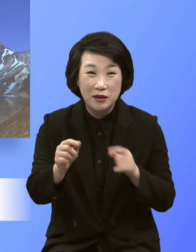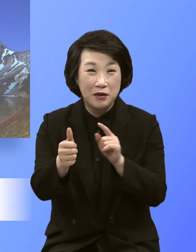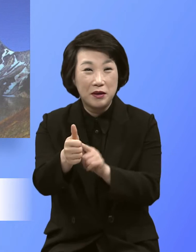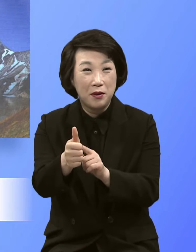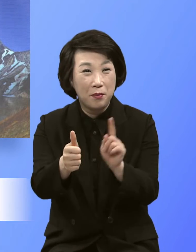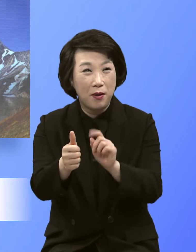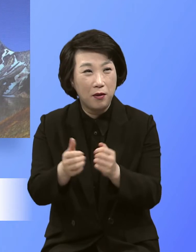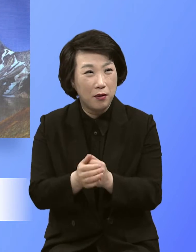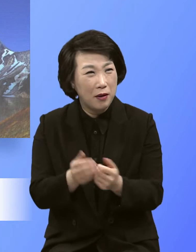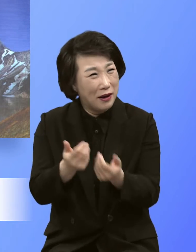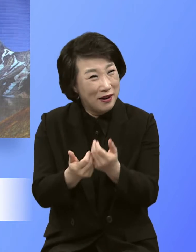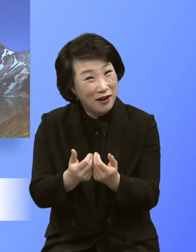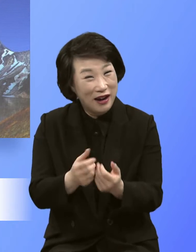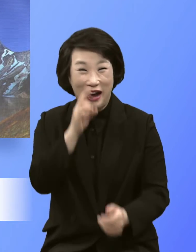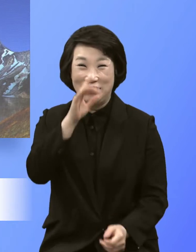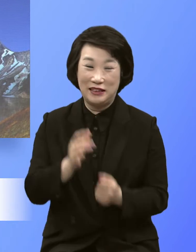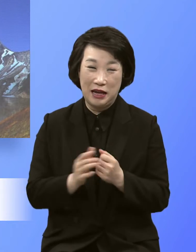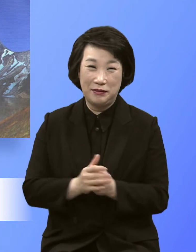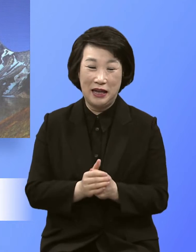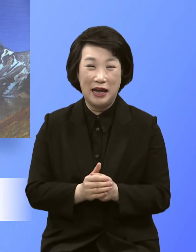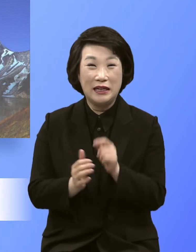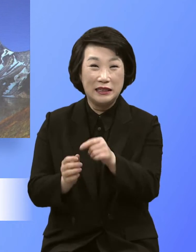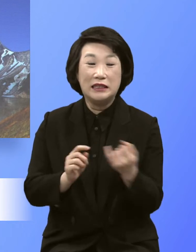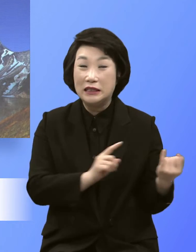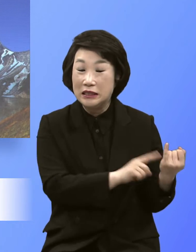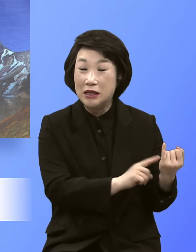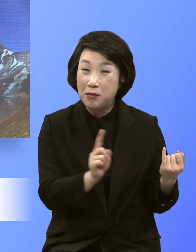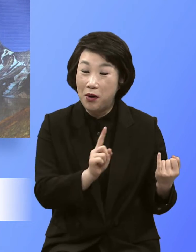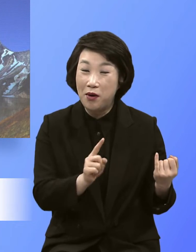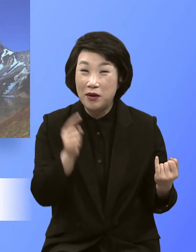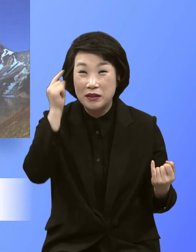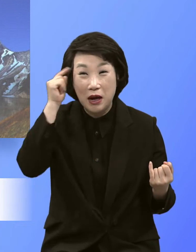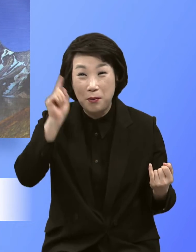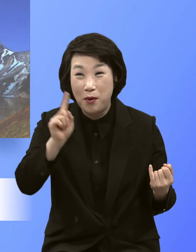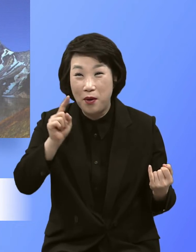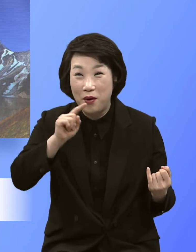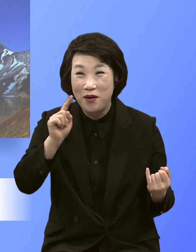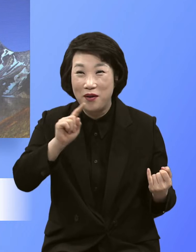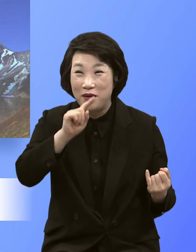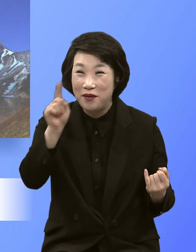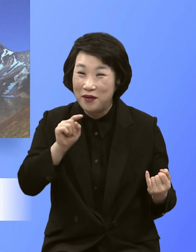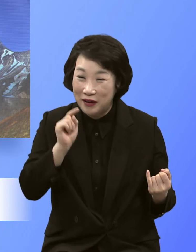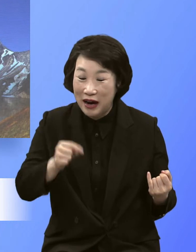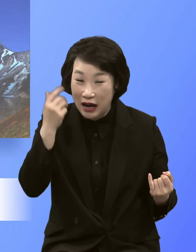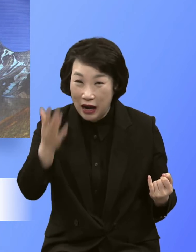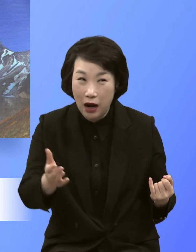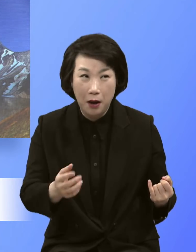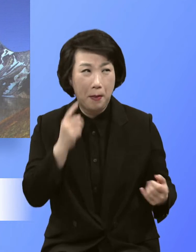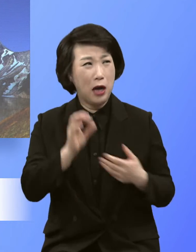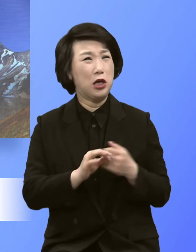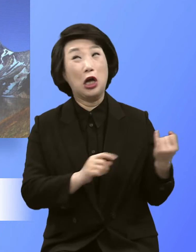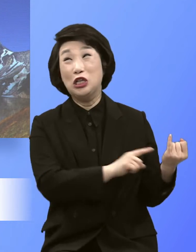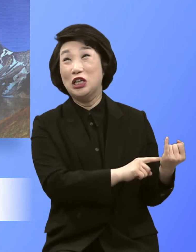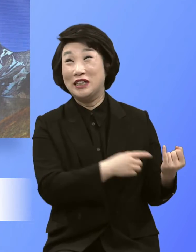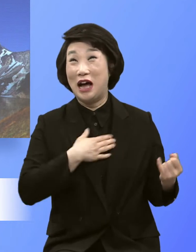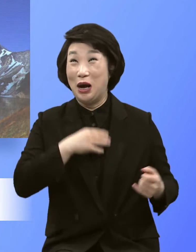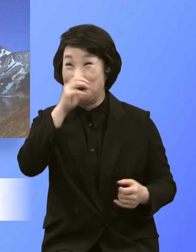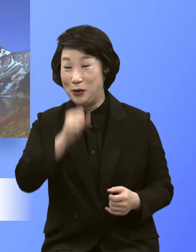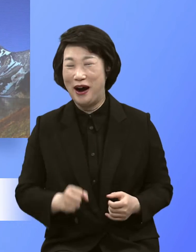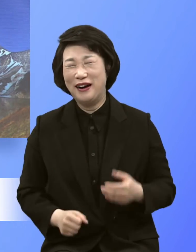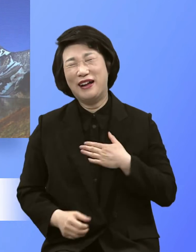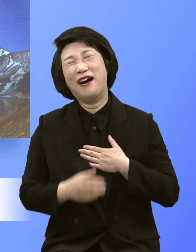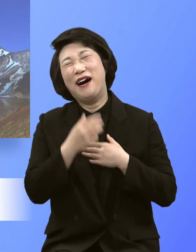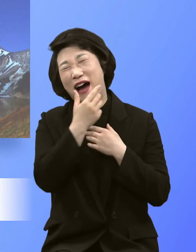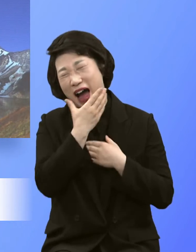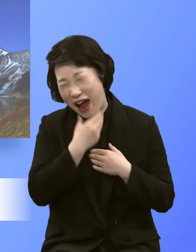무엇인가 모를까 봐서 어떻게 생각하냐? 물었더니 그 사람이 만약에 나를 좋아한다면 난 참